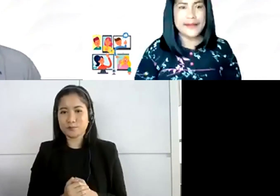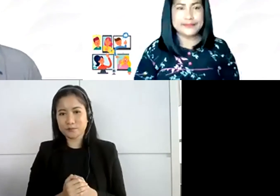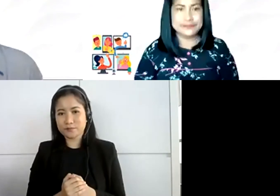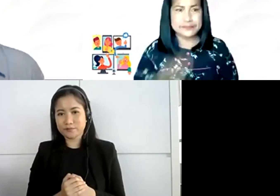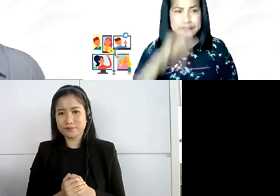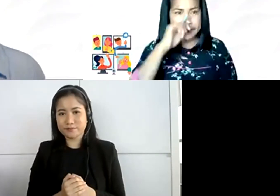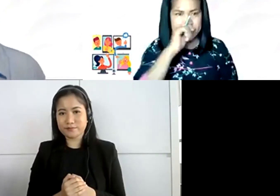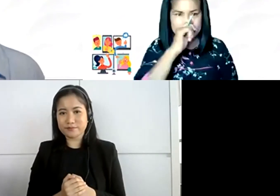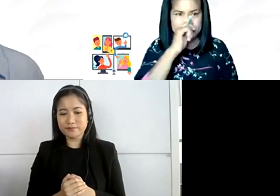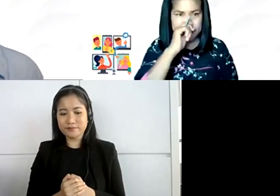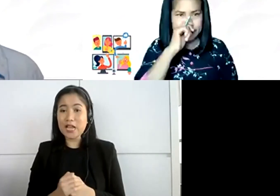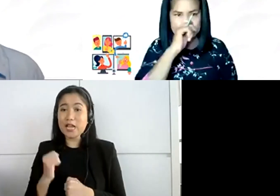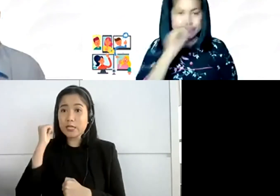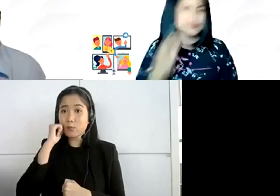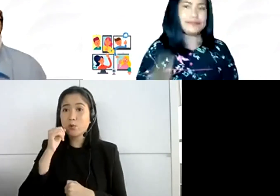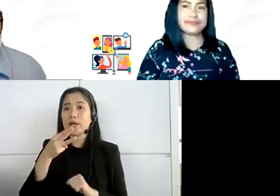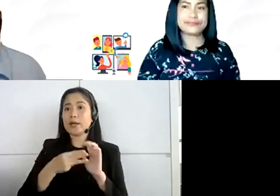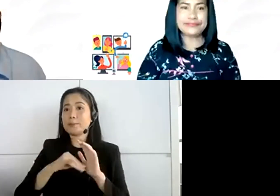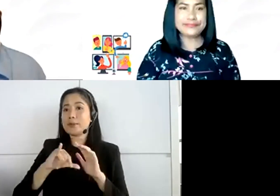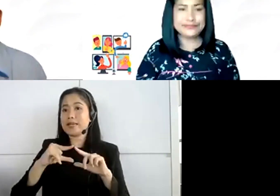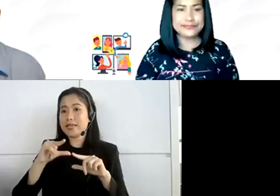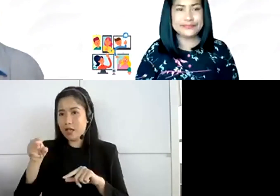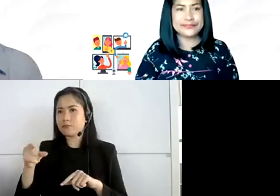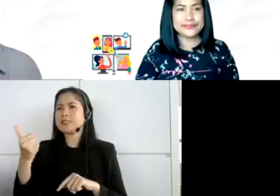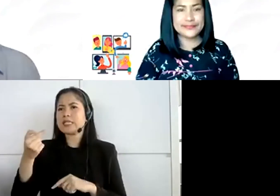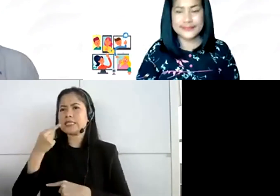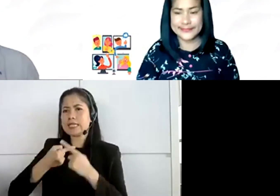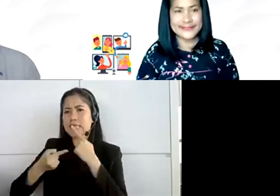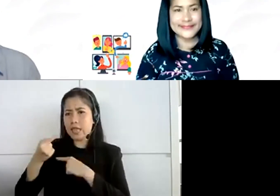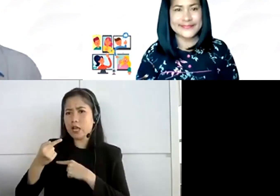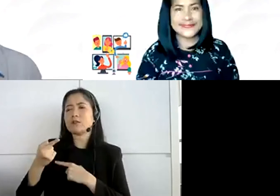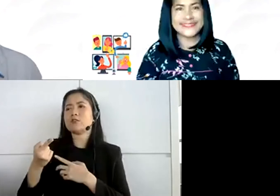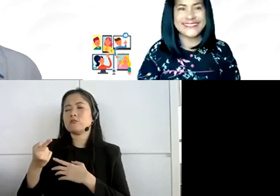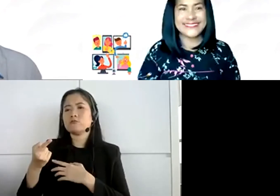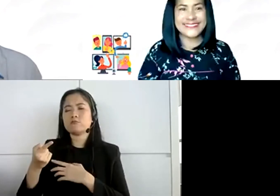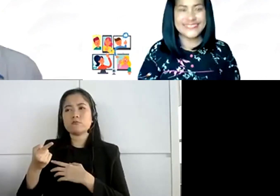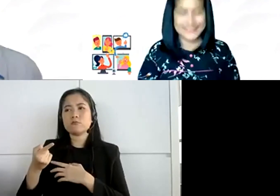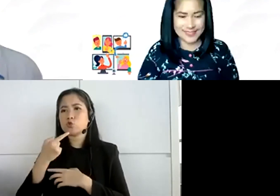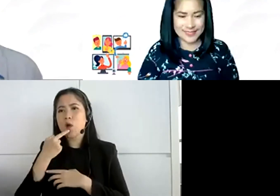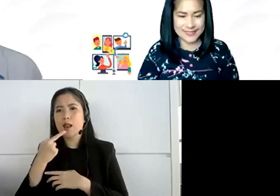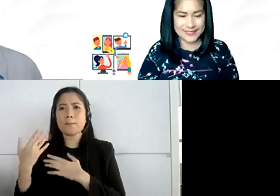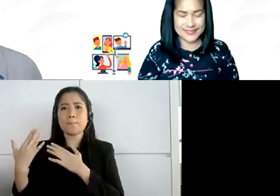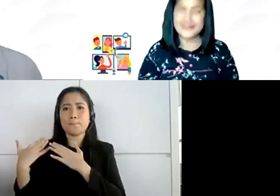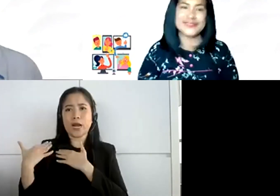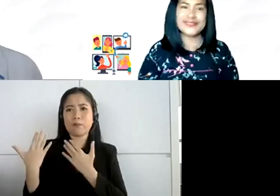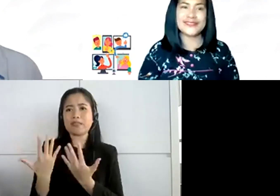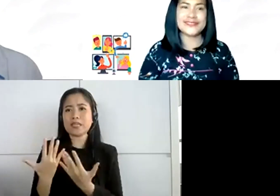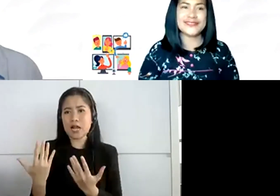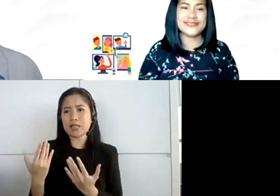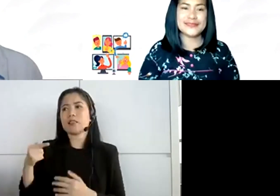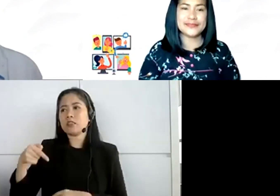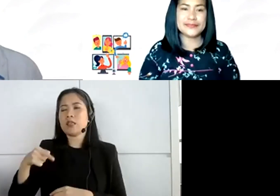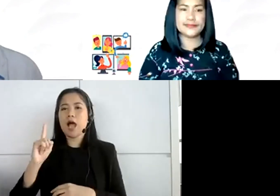Pak. Bu Emilia mungkin juga bisa sharing kepada kami semua, pada kita semua, peran masyarakat nih melalui tim perlindungan anak